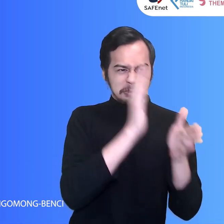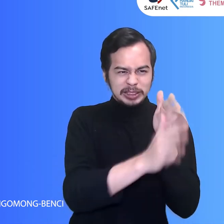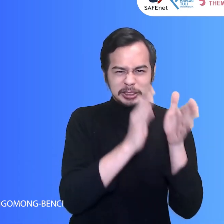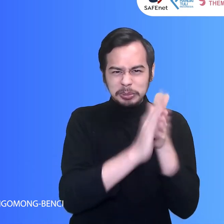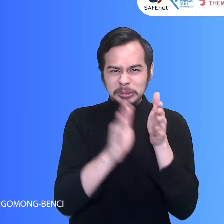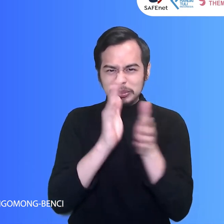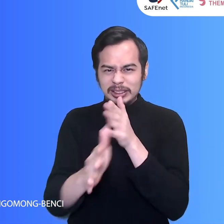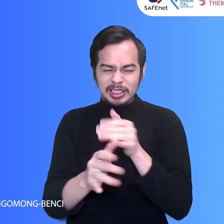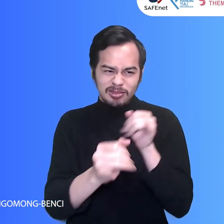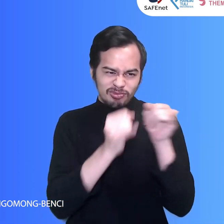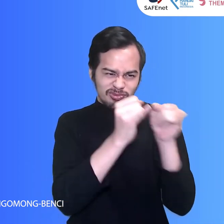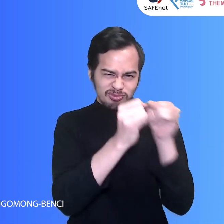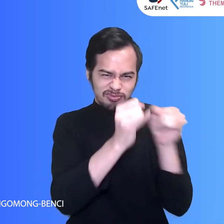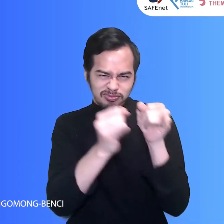Hai ujaran kebencian